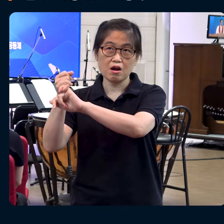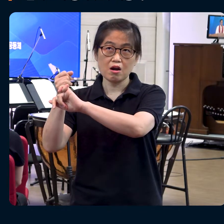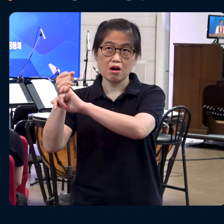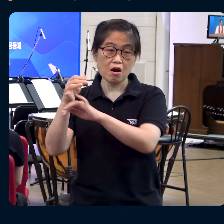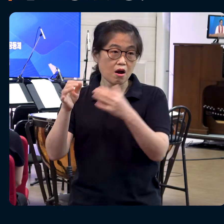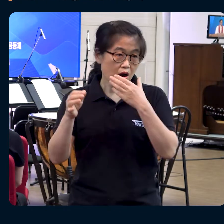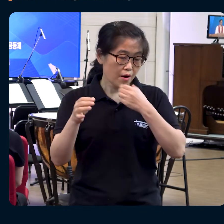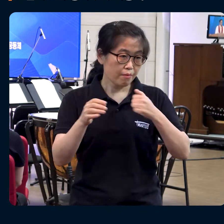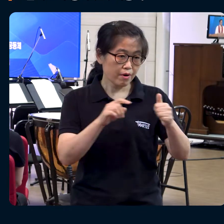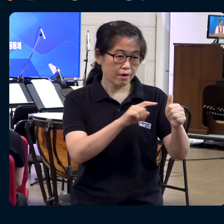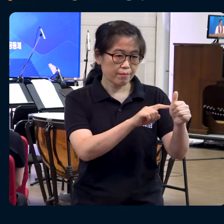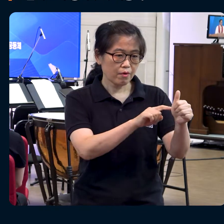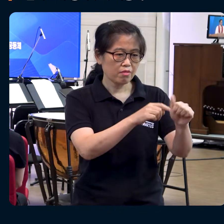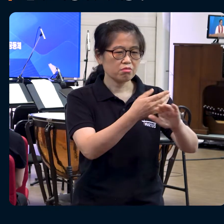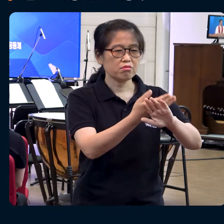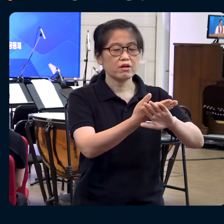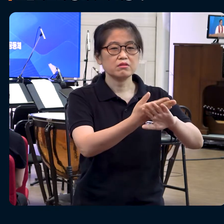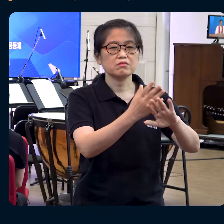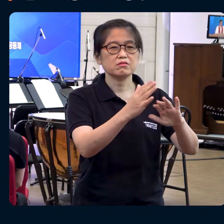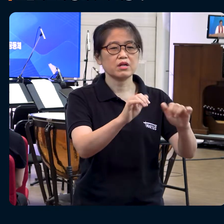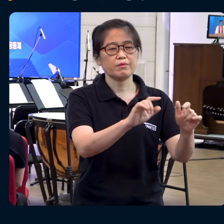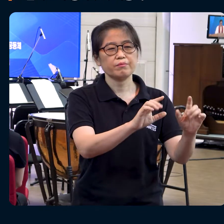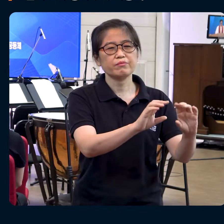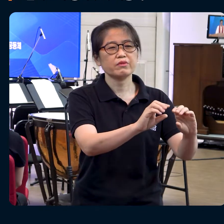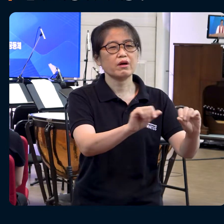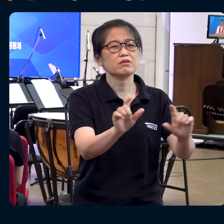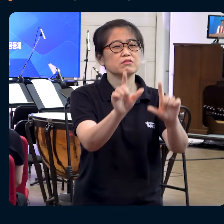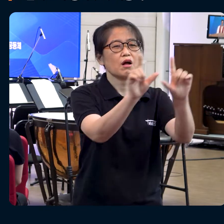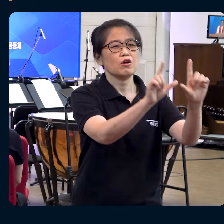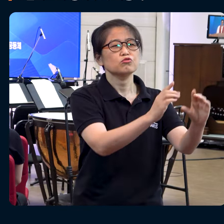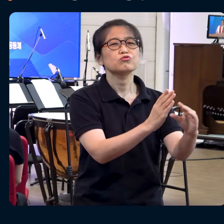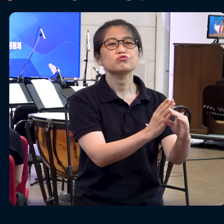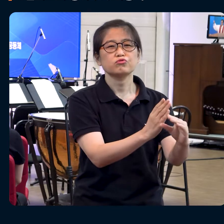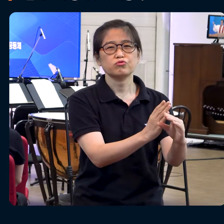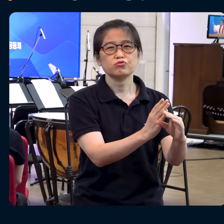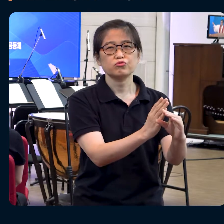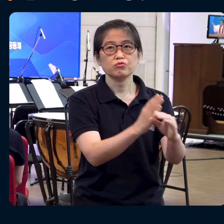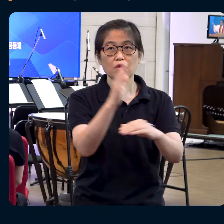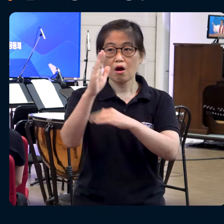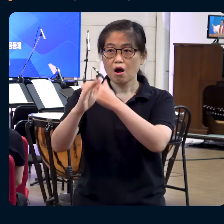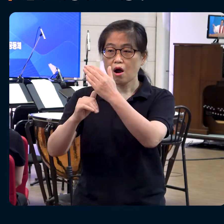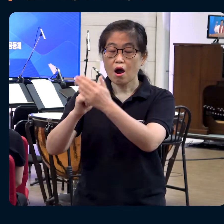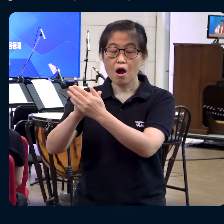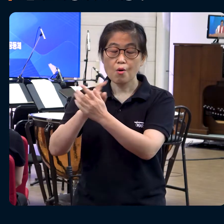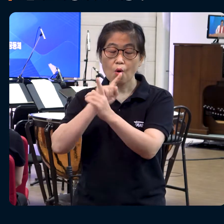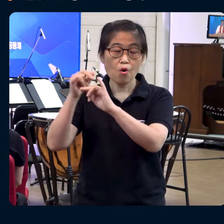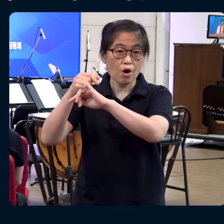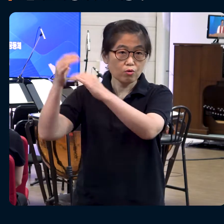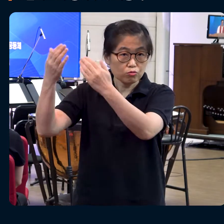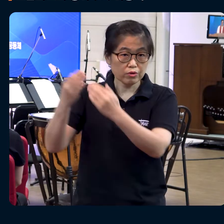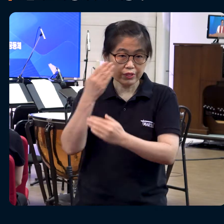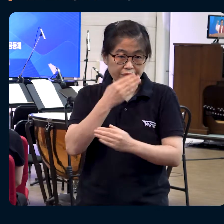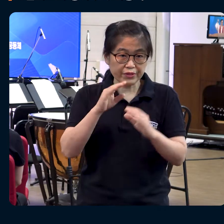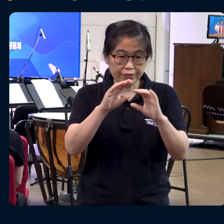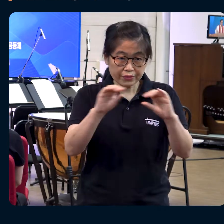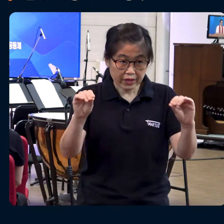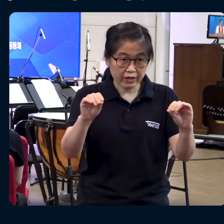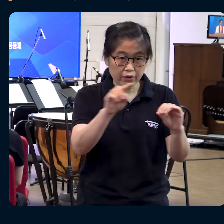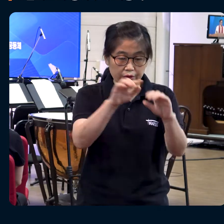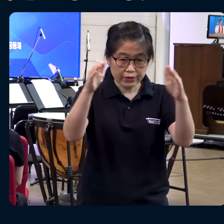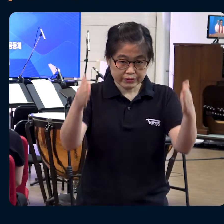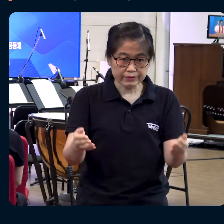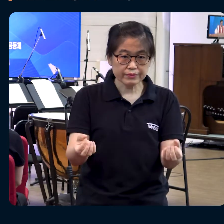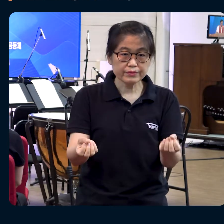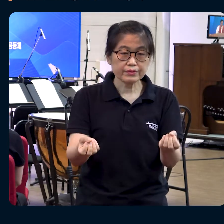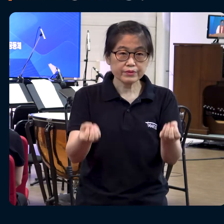지금 아브라함은요, 남의 땅에 얹혀 살고 있습니다. 하나님께서 언약을 주신 대로 가나안 땅에 와서 여기에 제단을